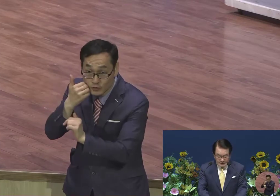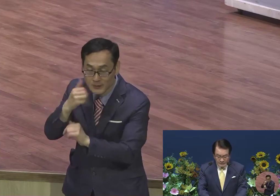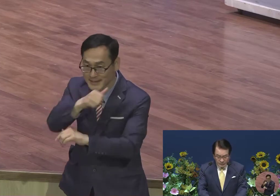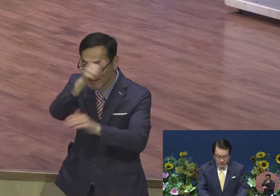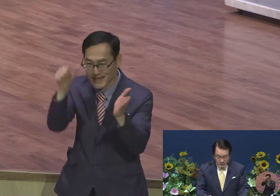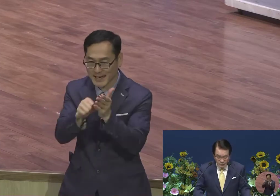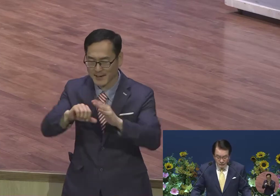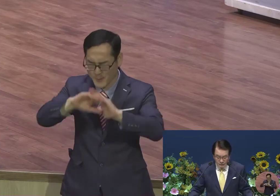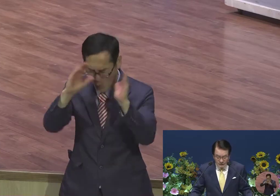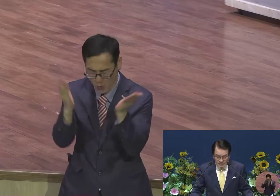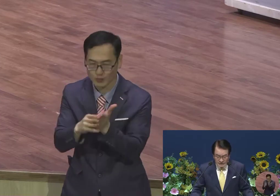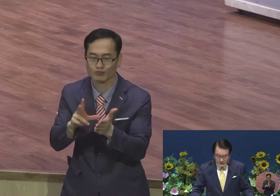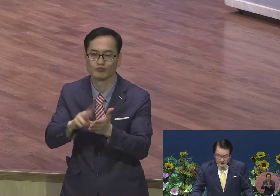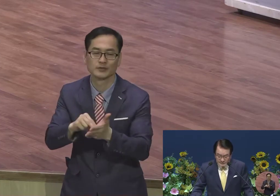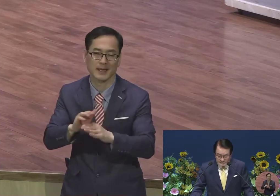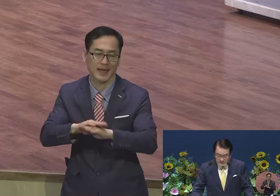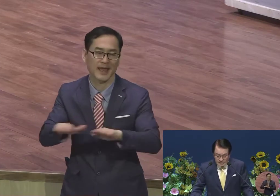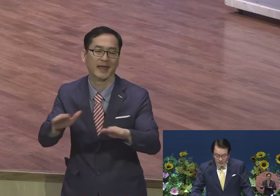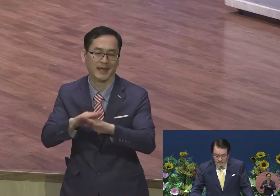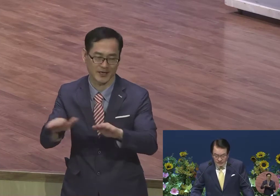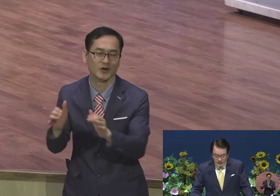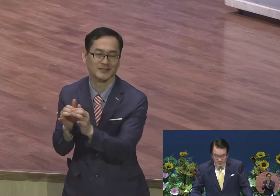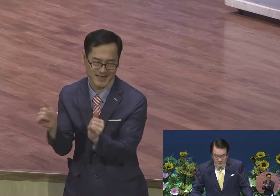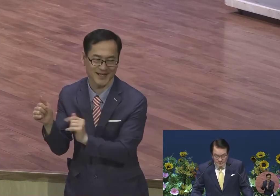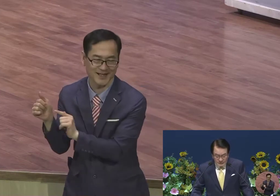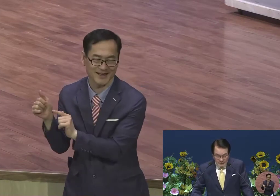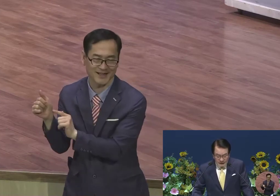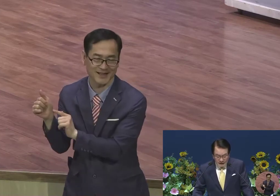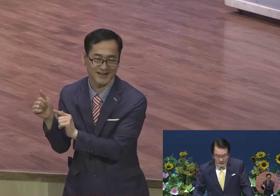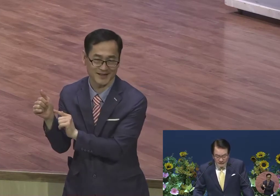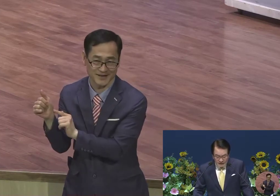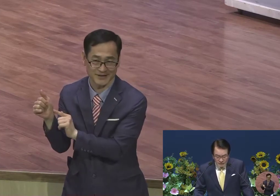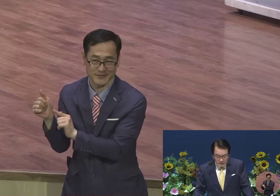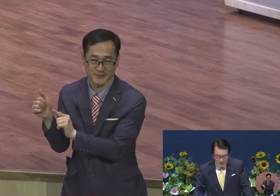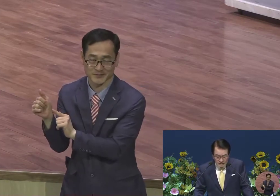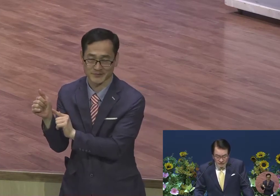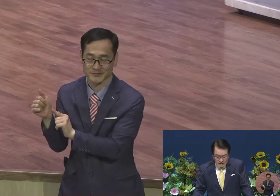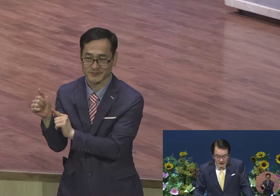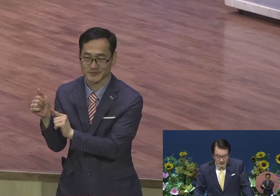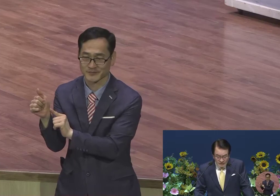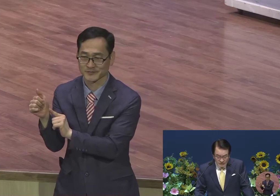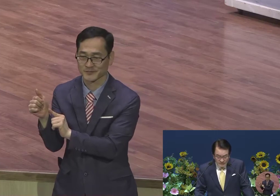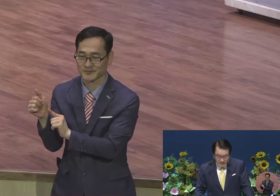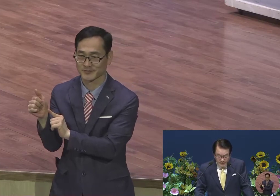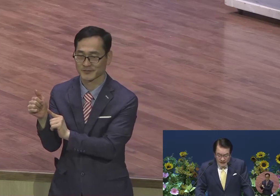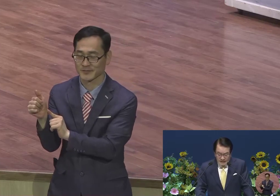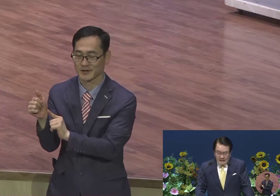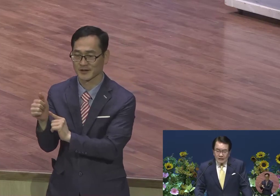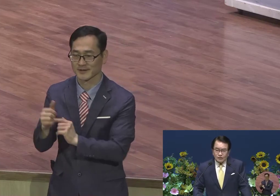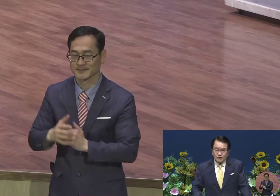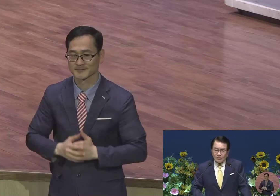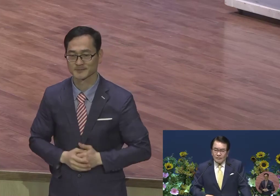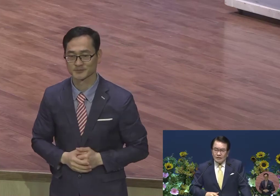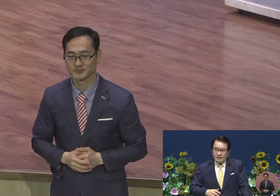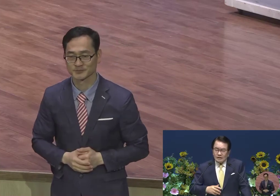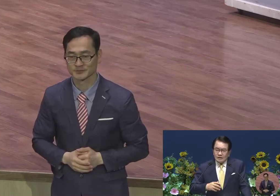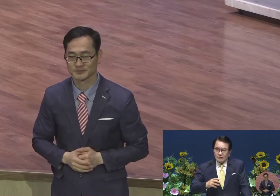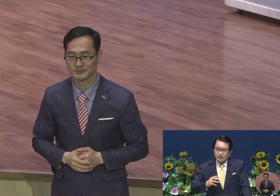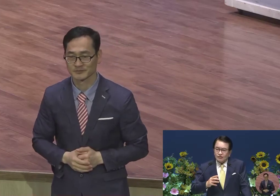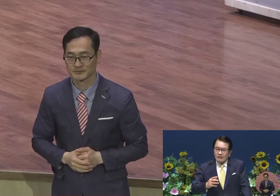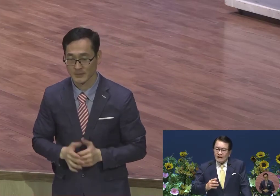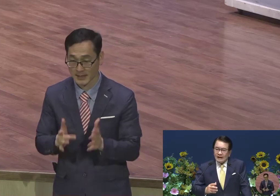모든 문제의 해결자예요 예수 믿는 사람 하나님의 자녀로서 그래서요 예수를